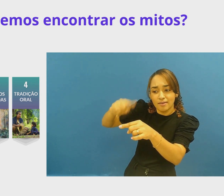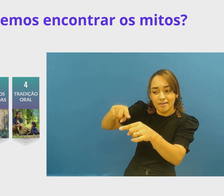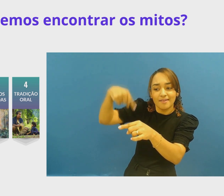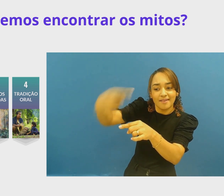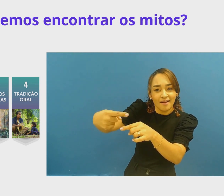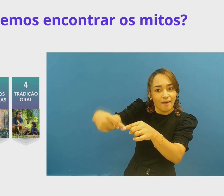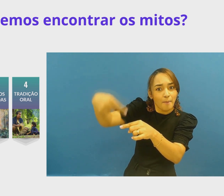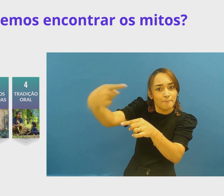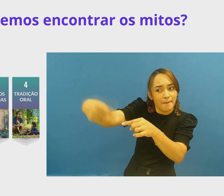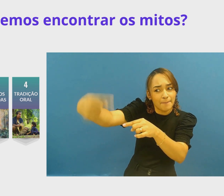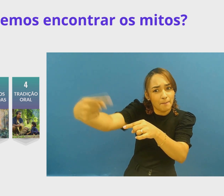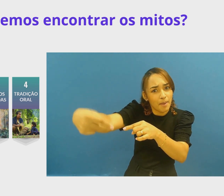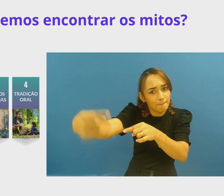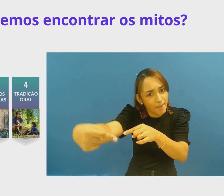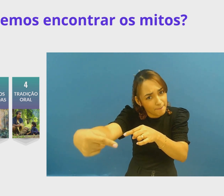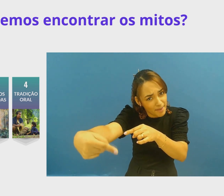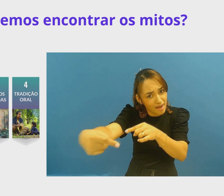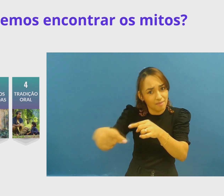sucessivamente.